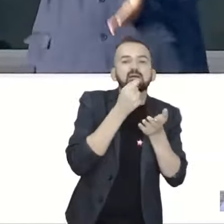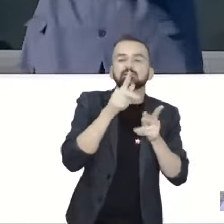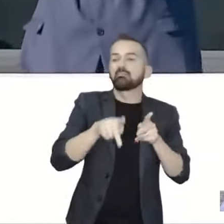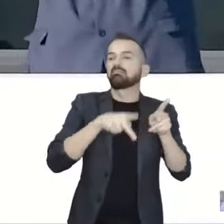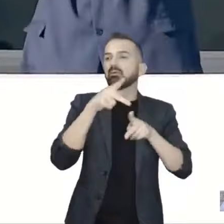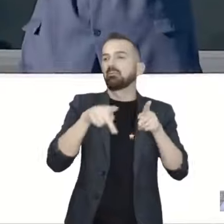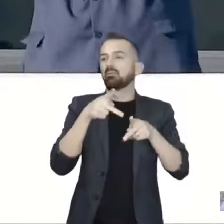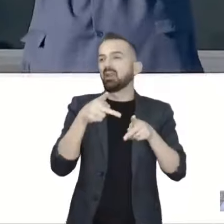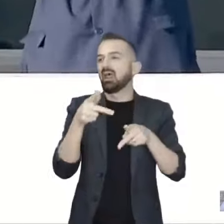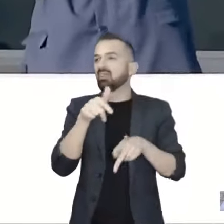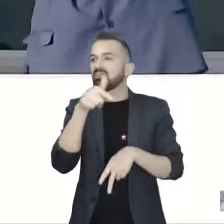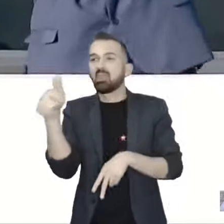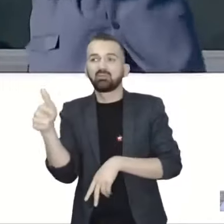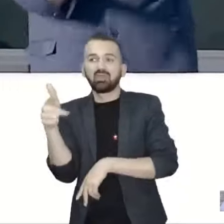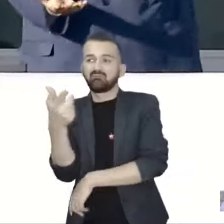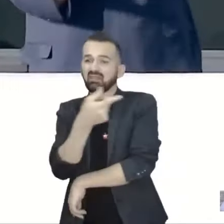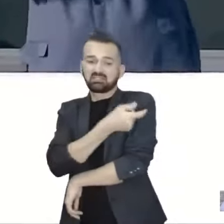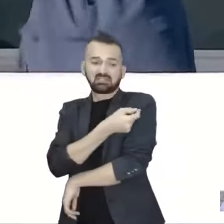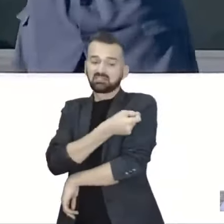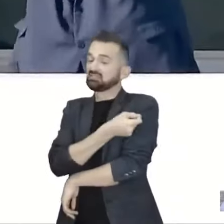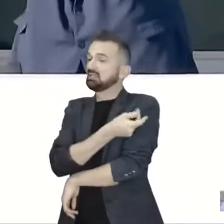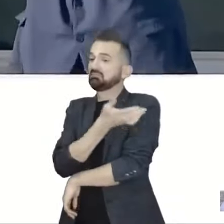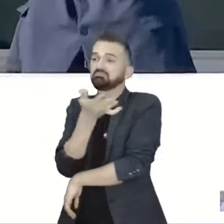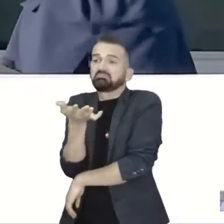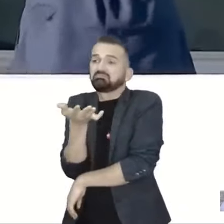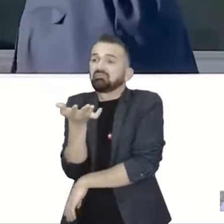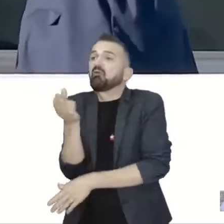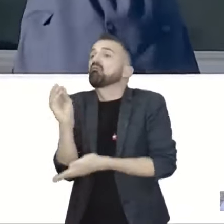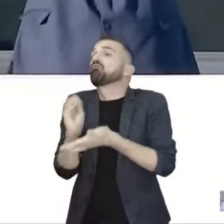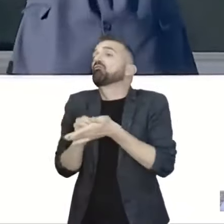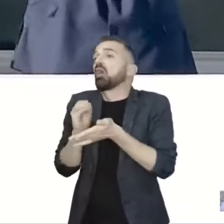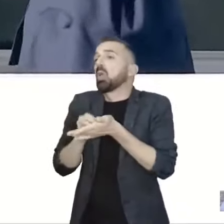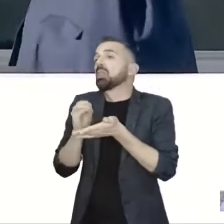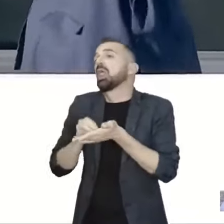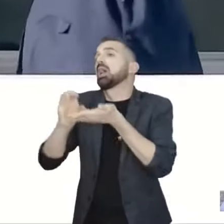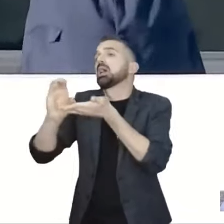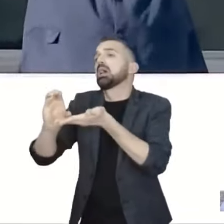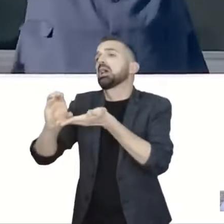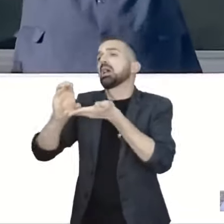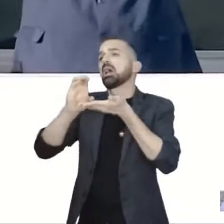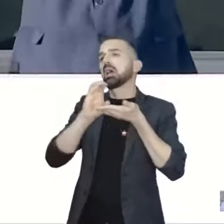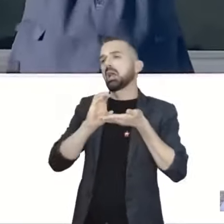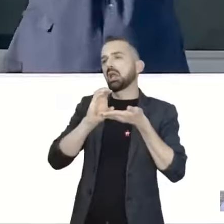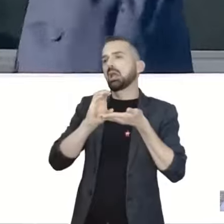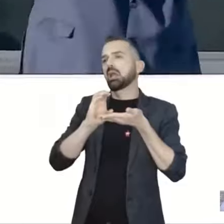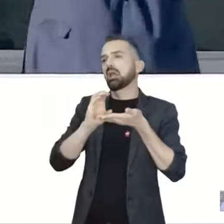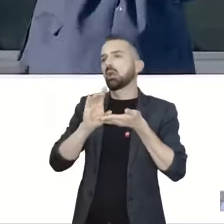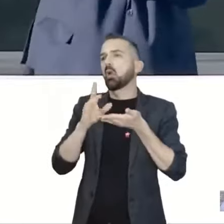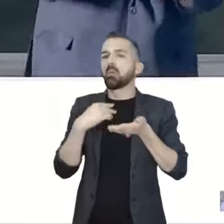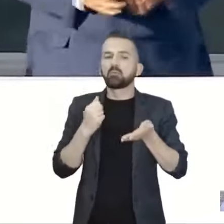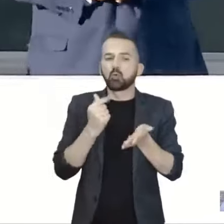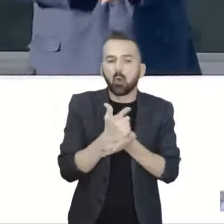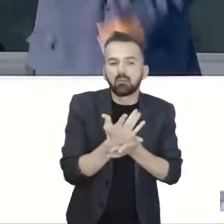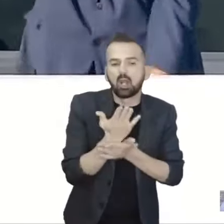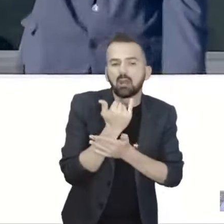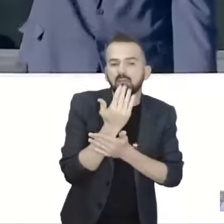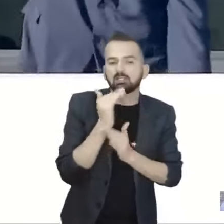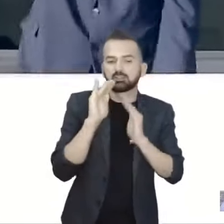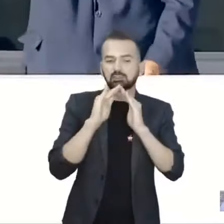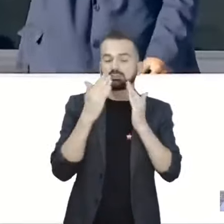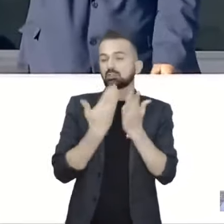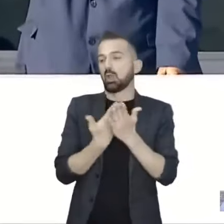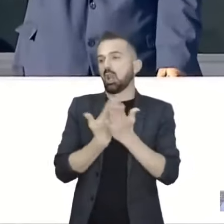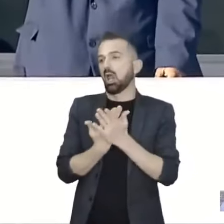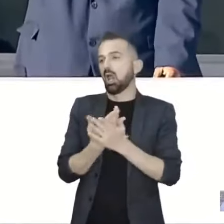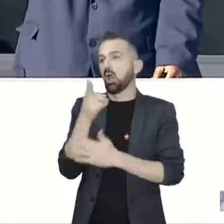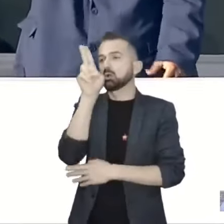da Covid-19. Faltam recursos para a compra de merenda escolar. As universidades corriam o risco